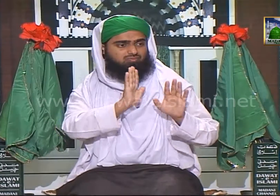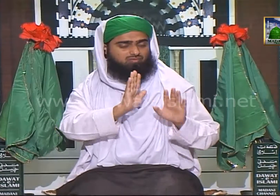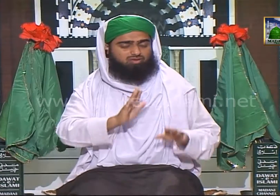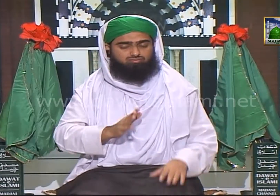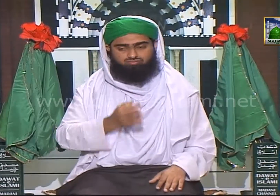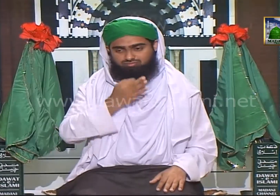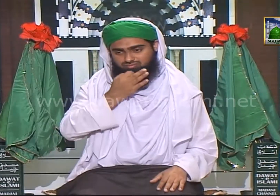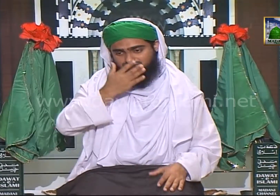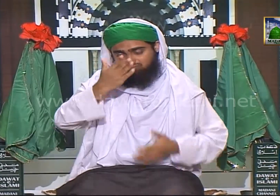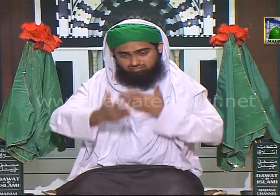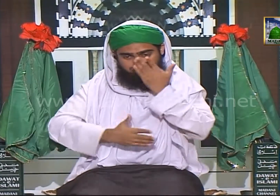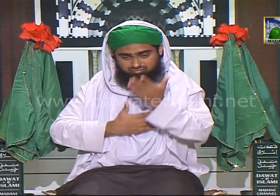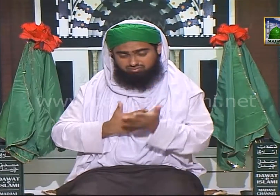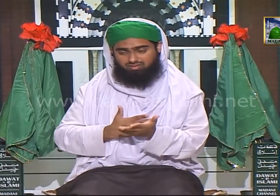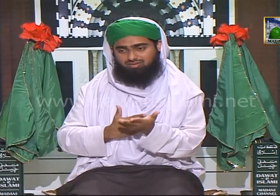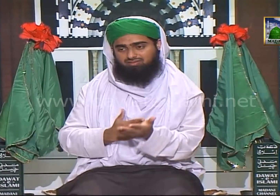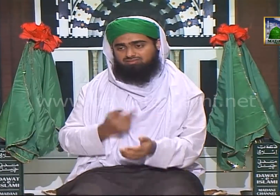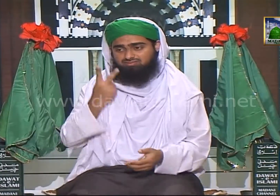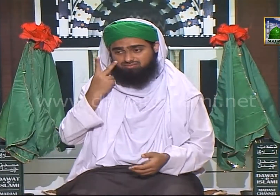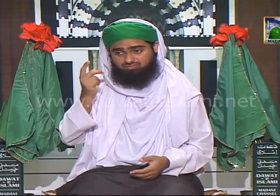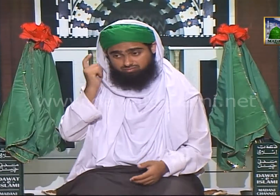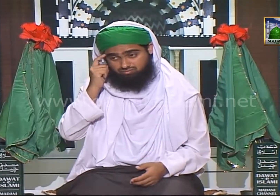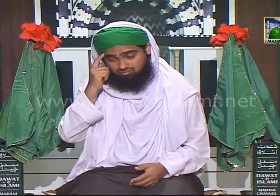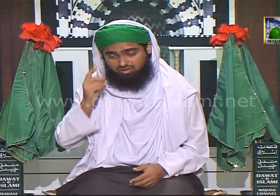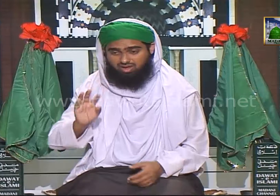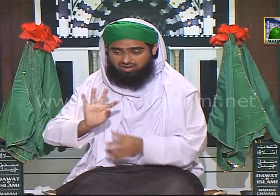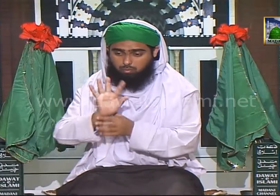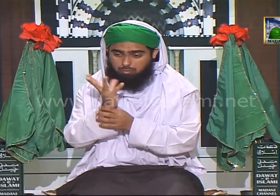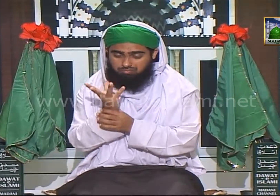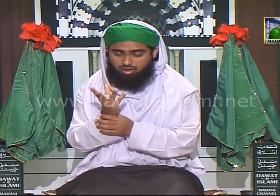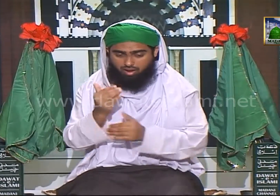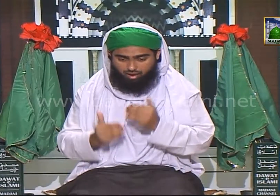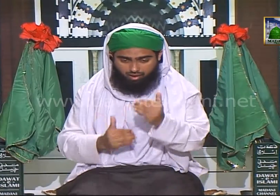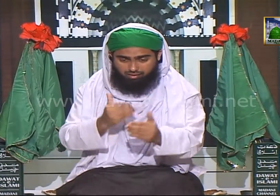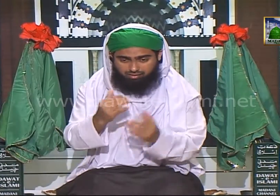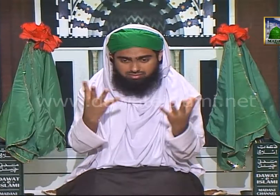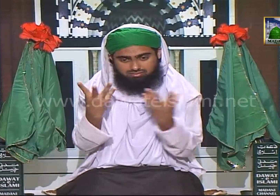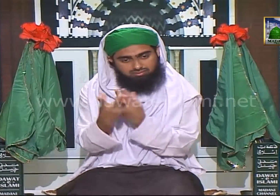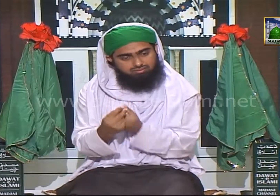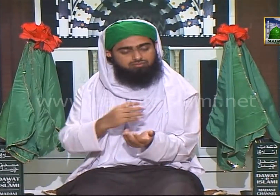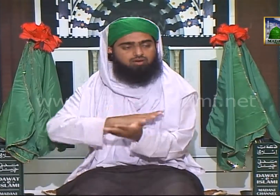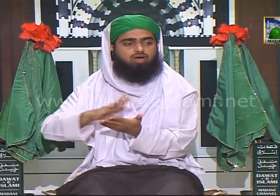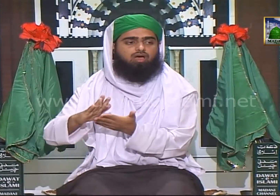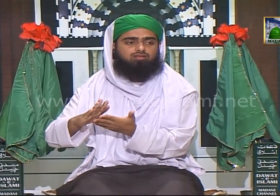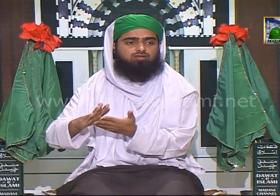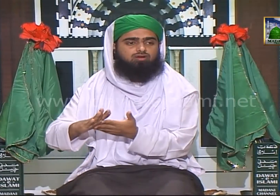یہ سلطنت جو ہے یہ تو فنا ہو جانے والی، یہ فانی، میری سلطنت فانی ہے، میری تمام تر سلطنت سے